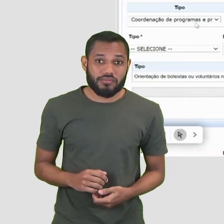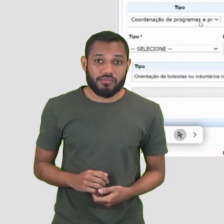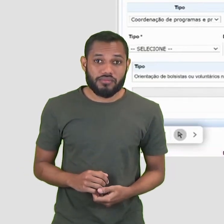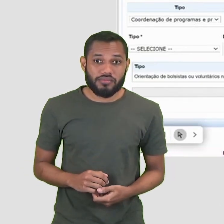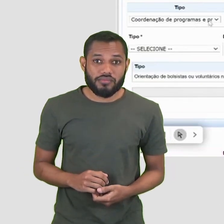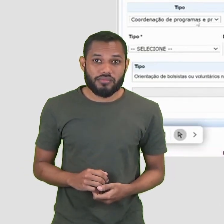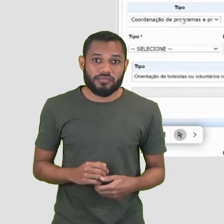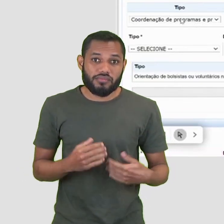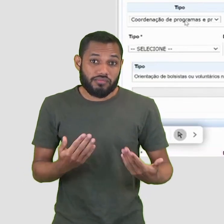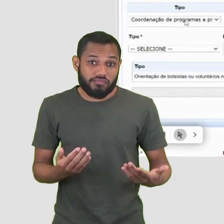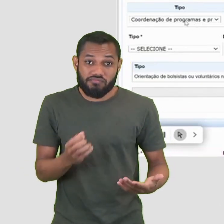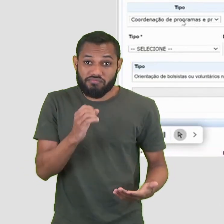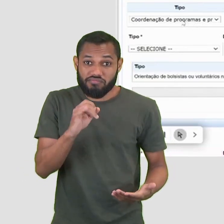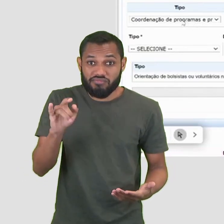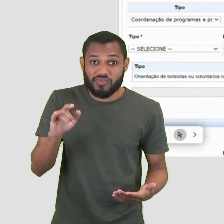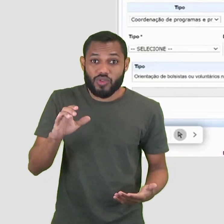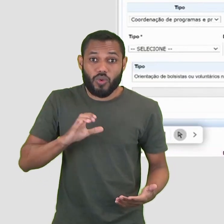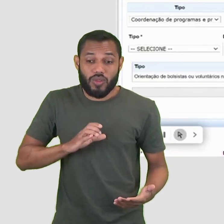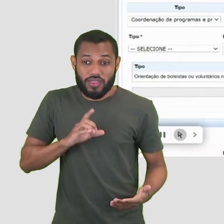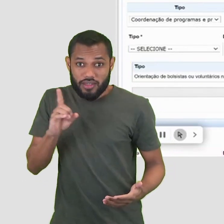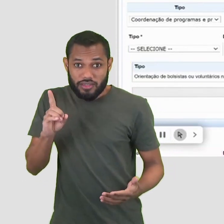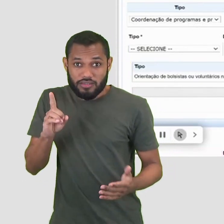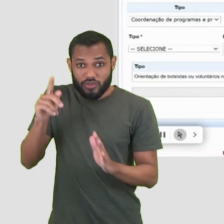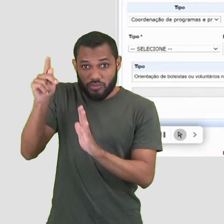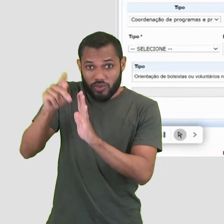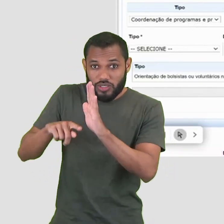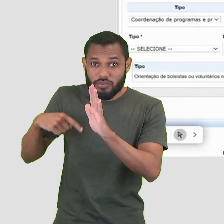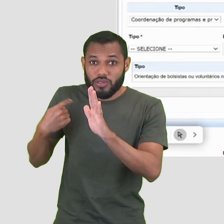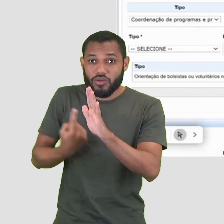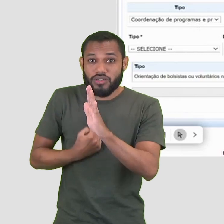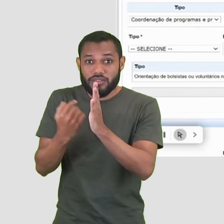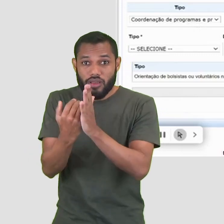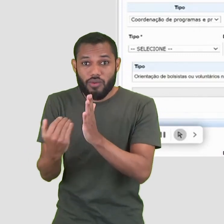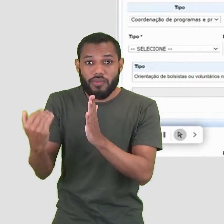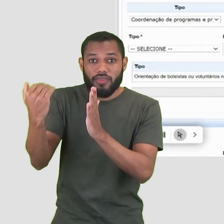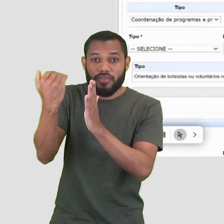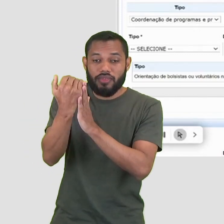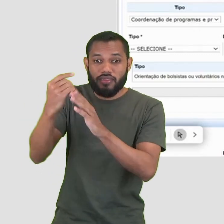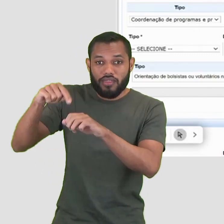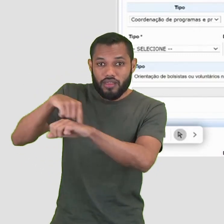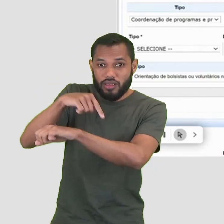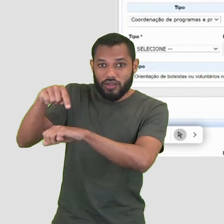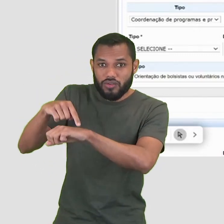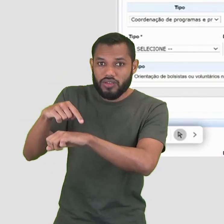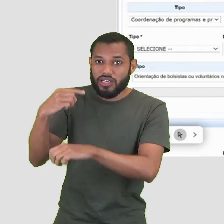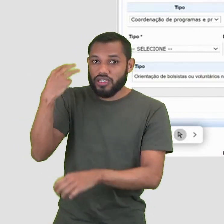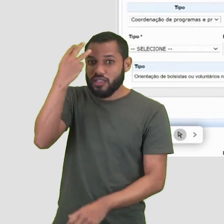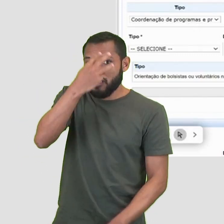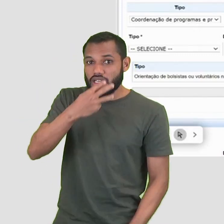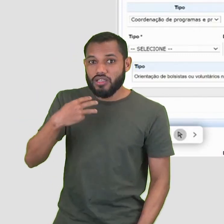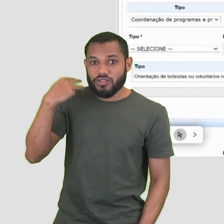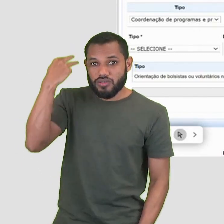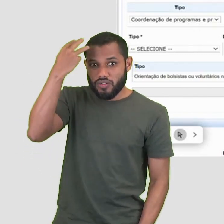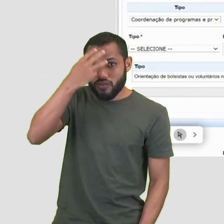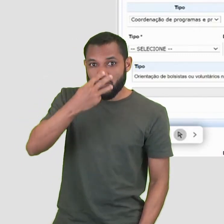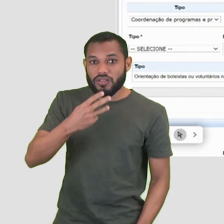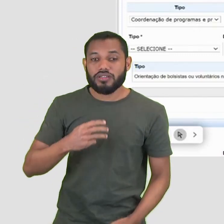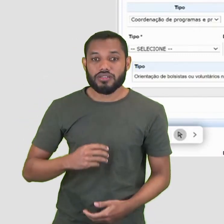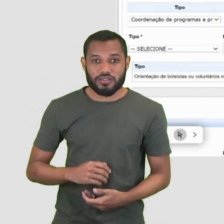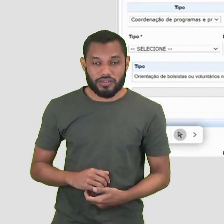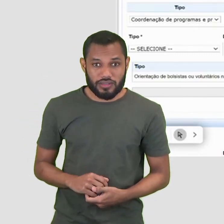nesse caso aqui, na coordenação de programas, a gente aumenta aqui para 3 horas,